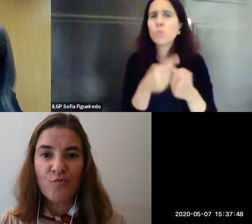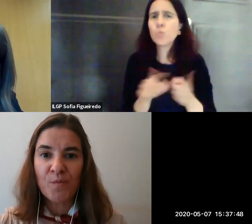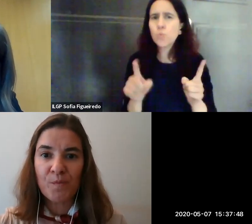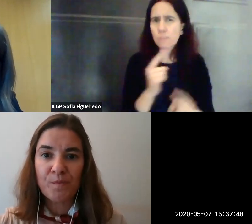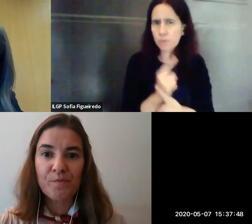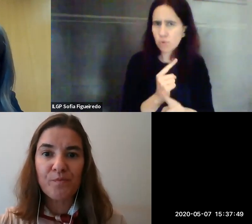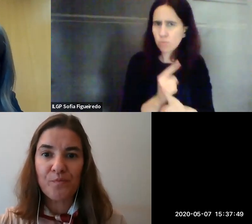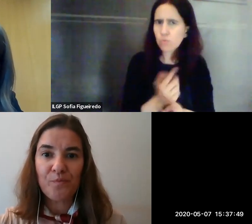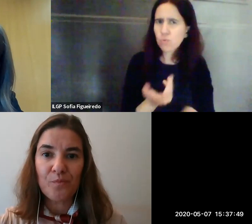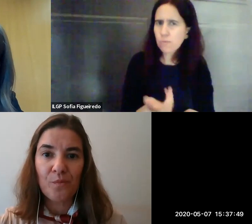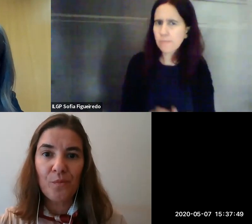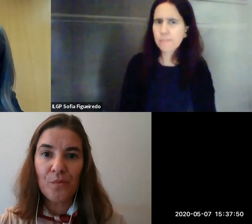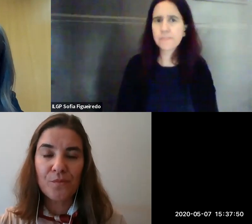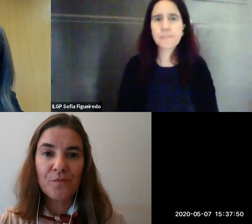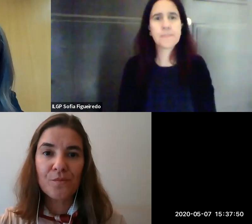mesmos?